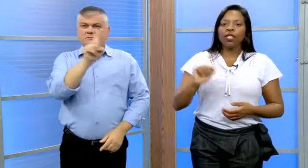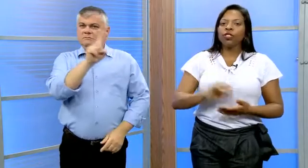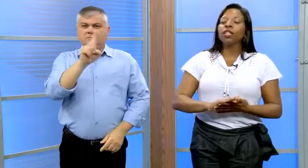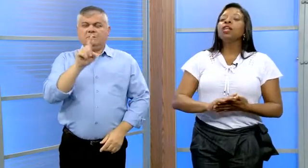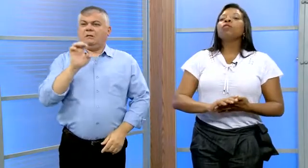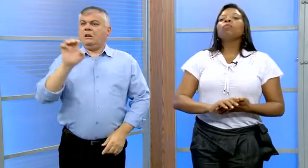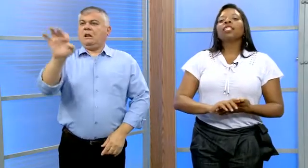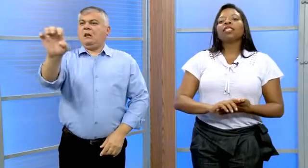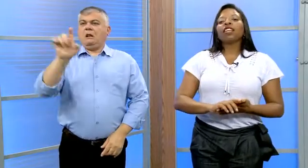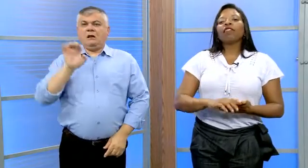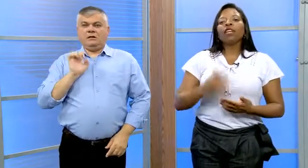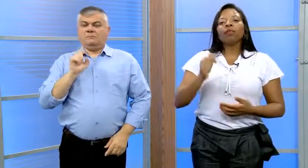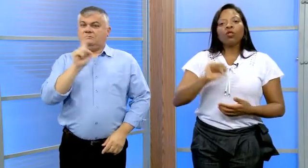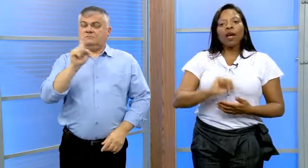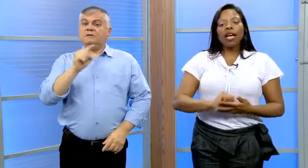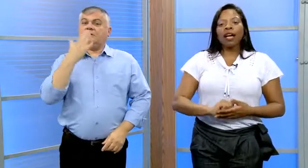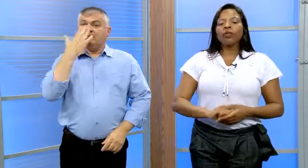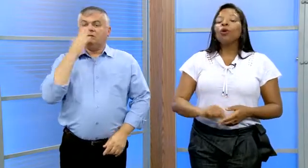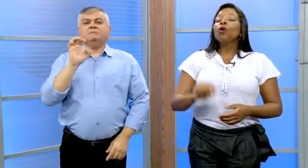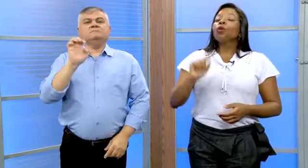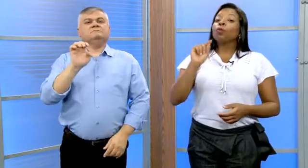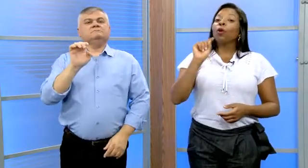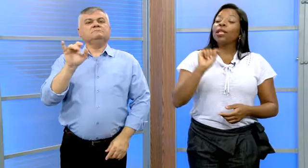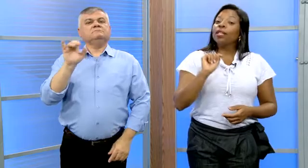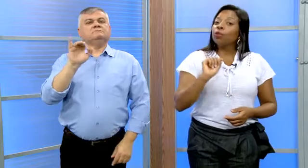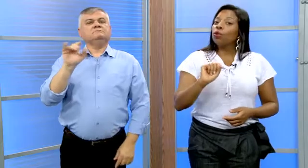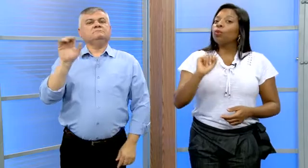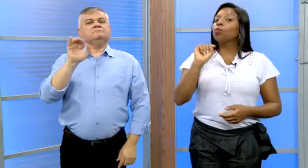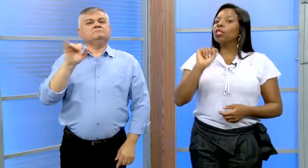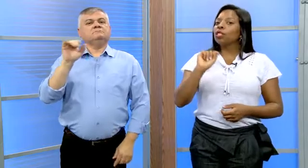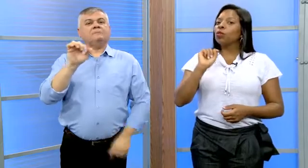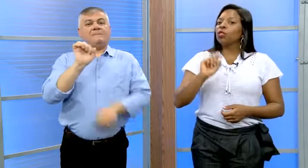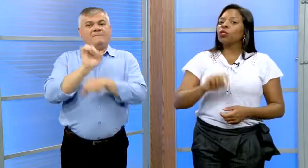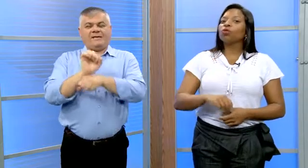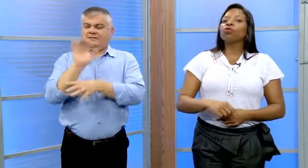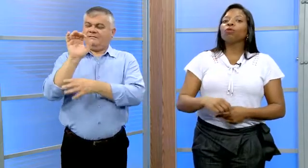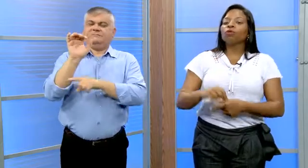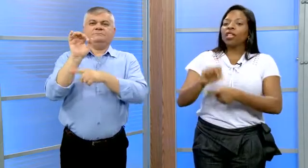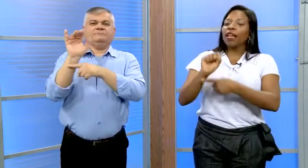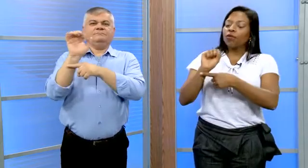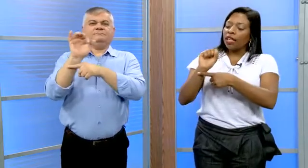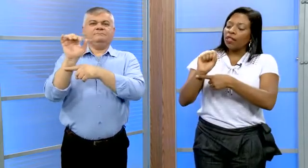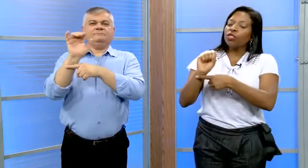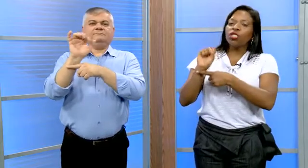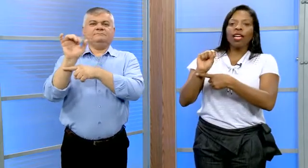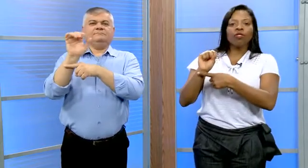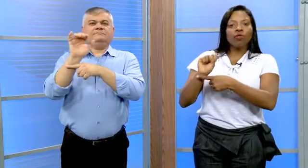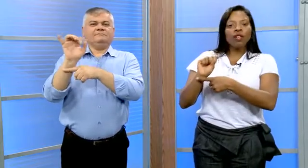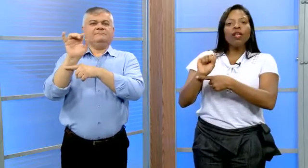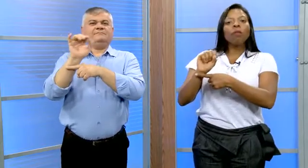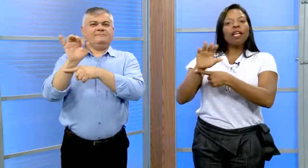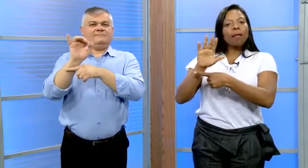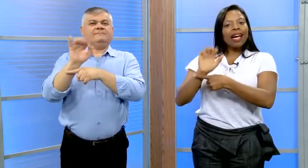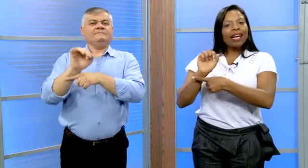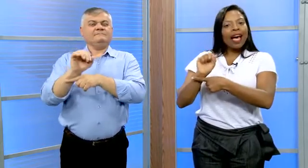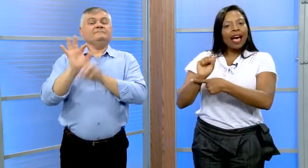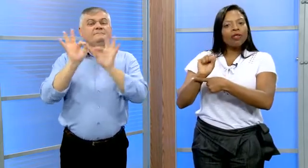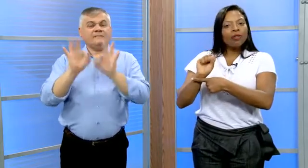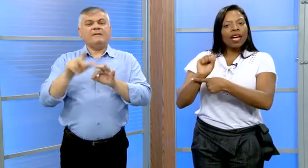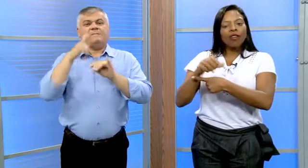frente, mas escreveremos parado. Por isso, muitas pessoas costumam usar o dedo indicador para marcar o lugar, como